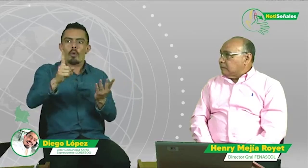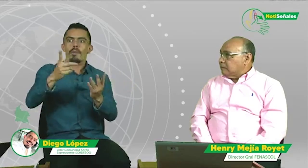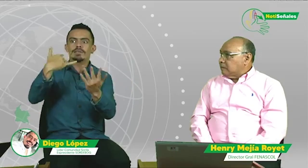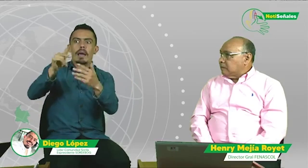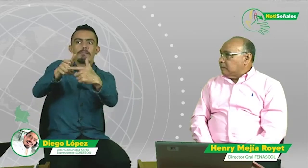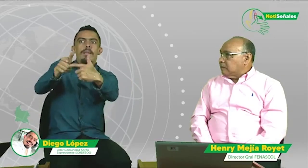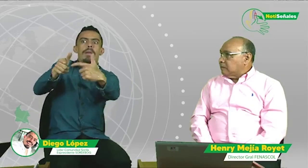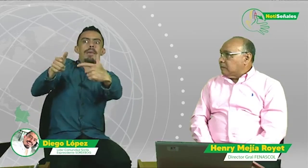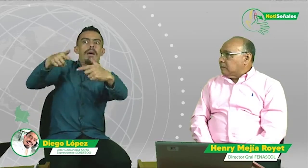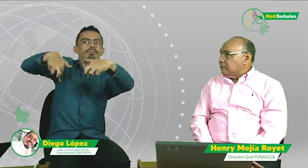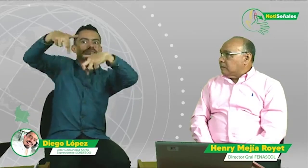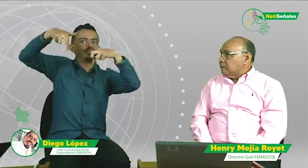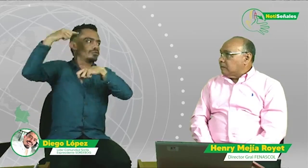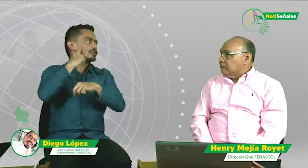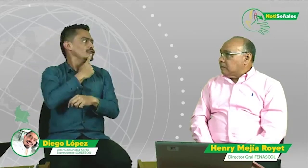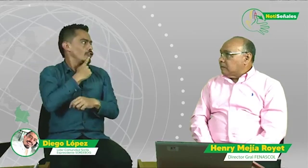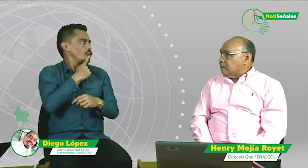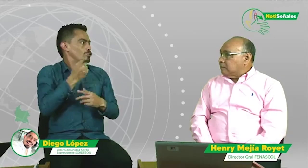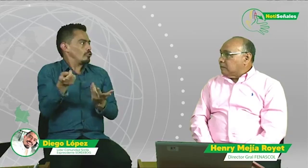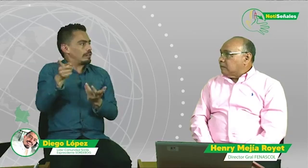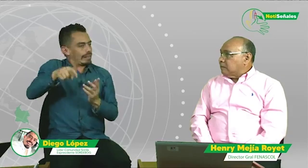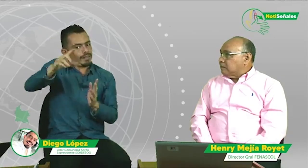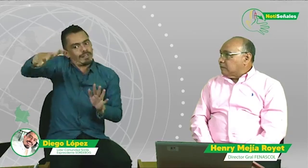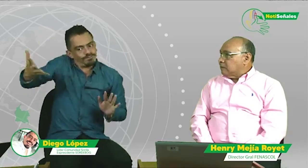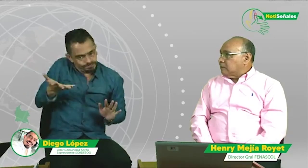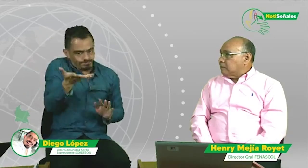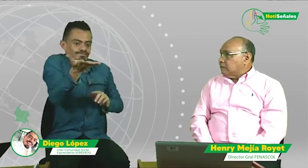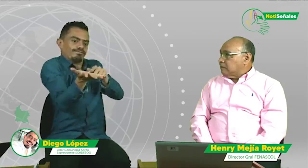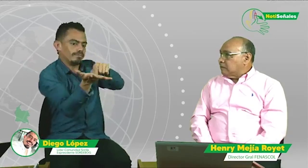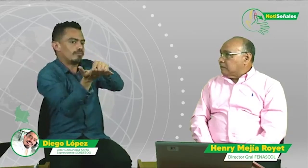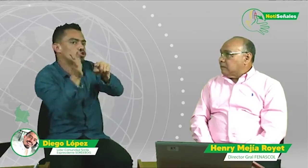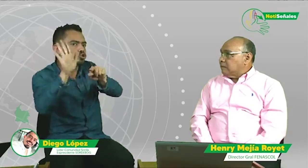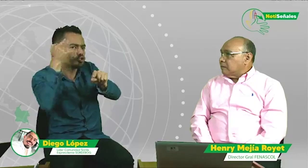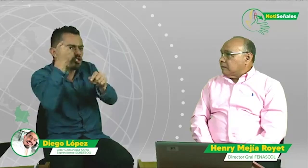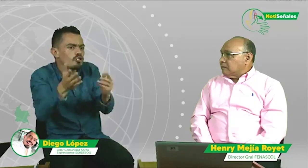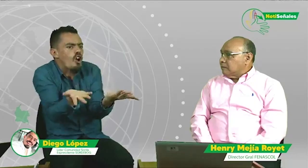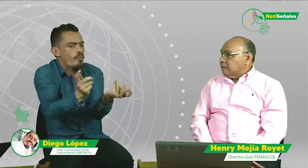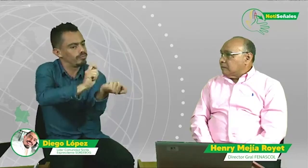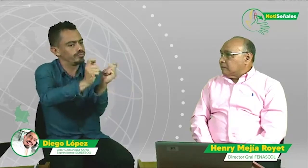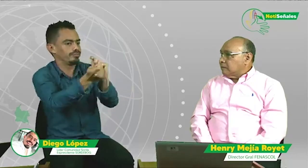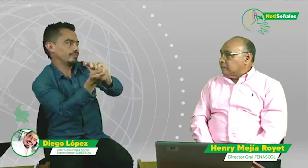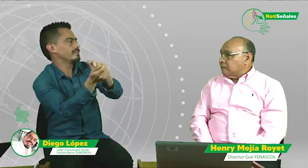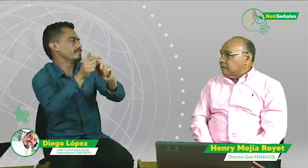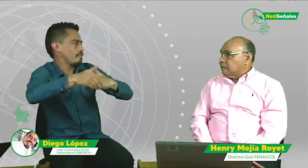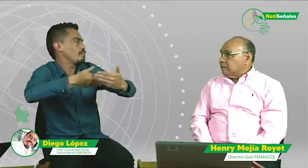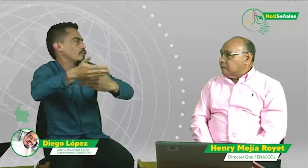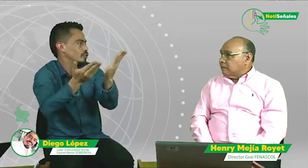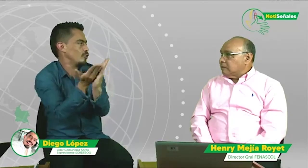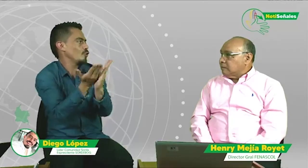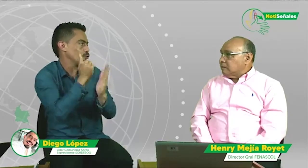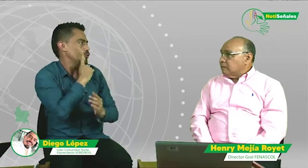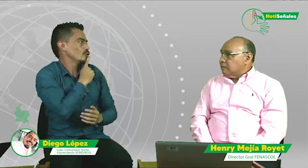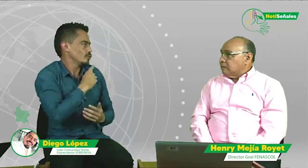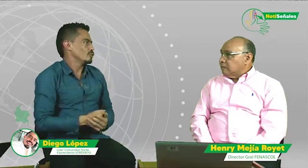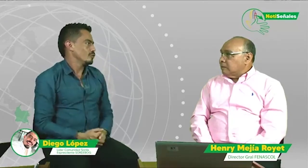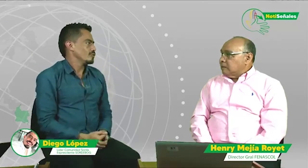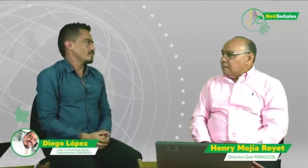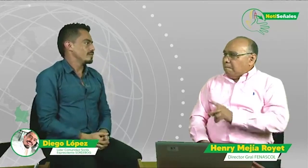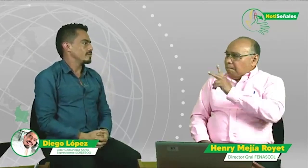personas sordas. Ya tenemos muchísimos profesionales sordos que pueden ingresar a llenar estas vacantes o estos